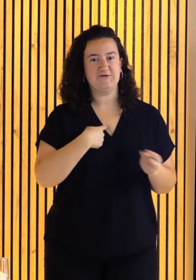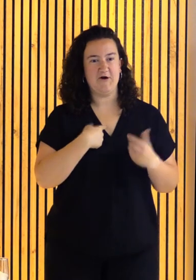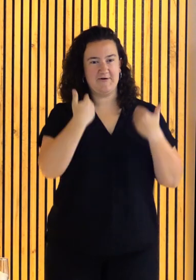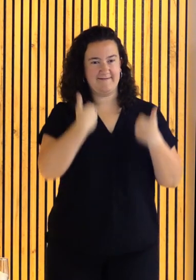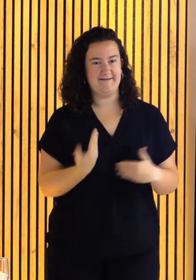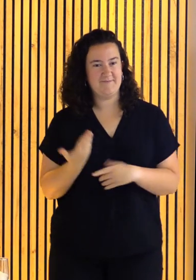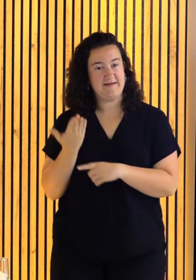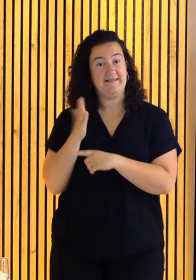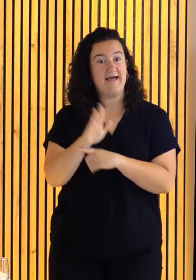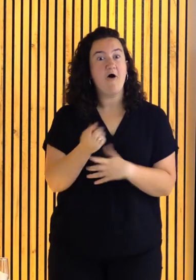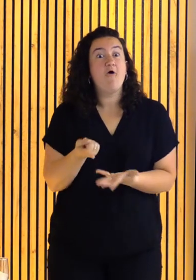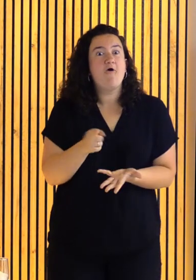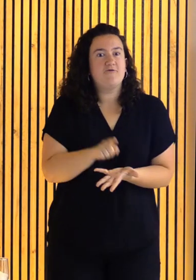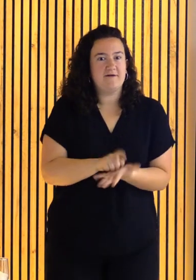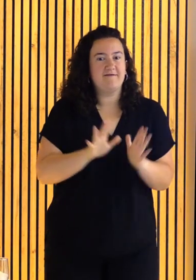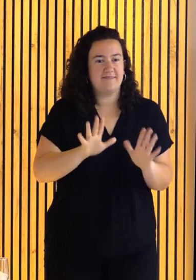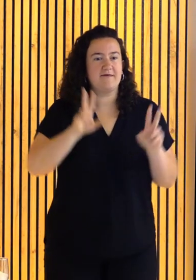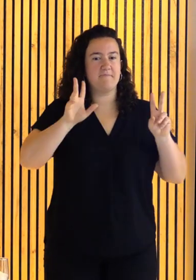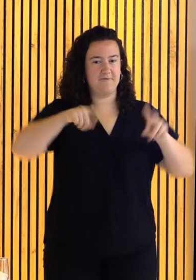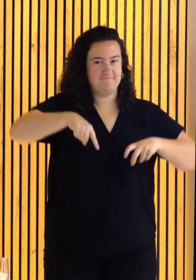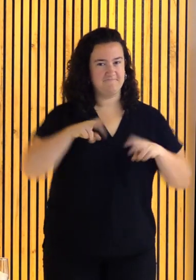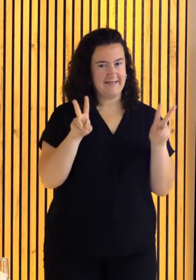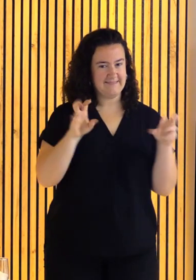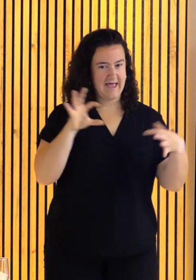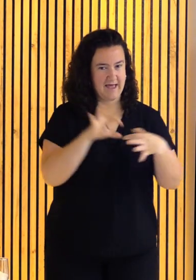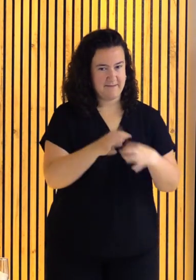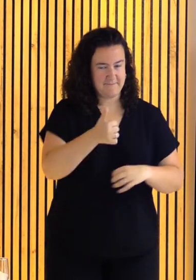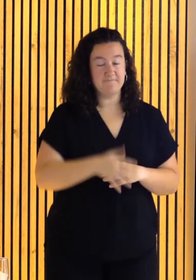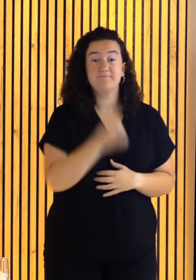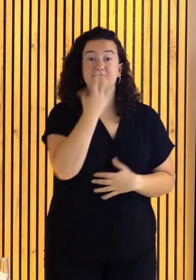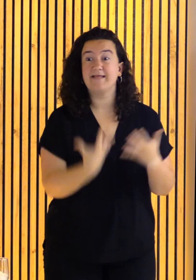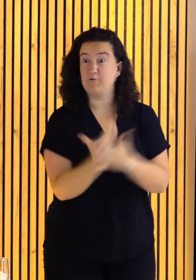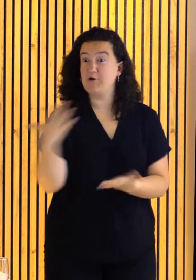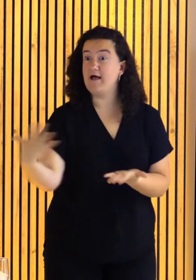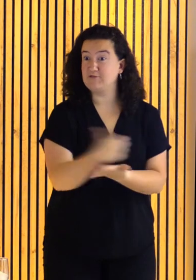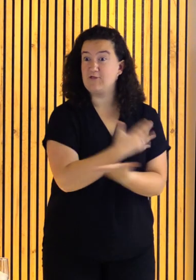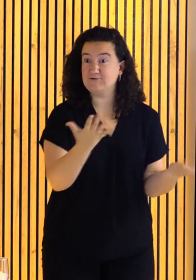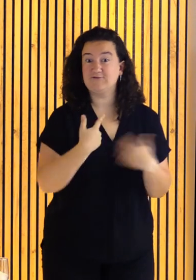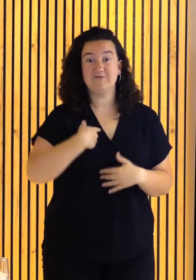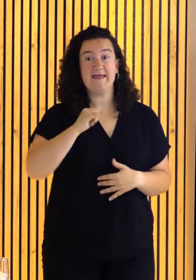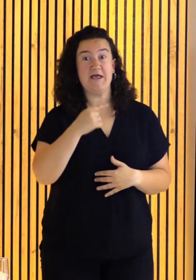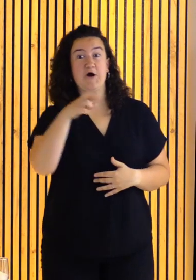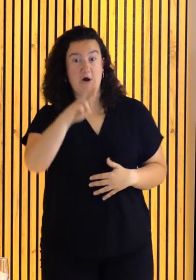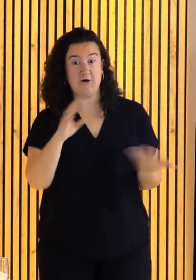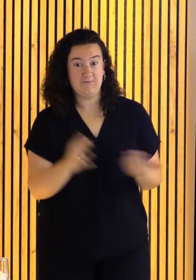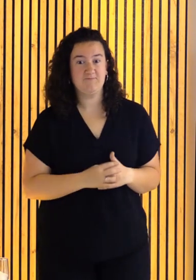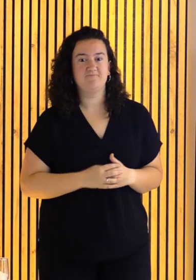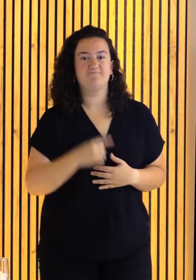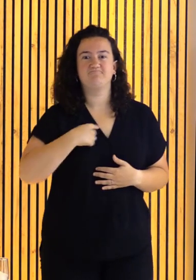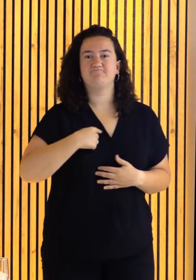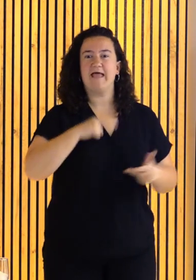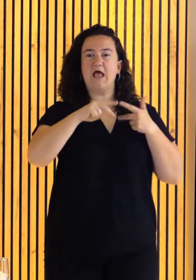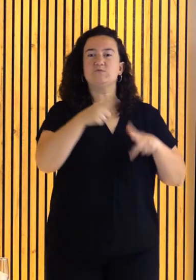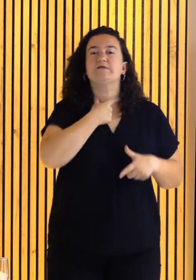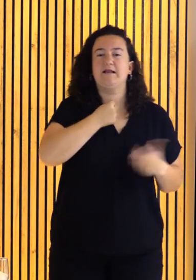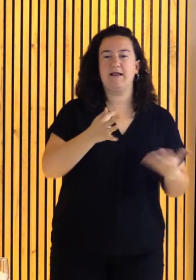aurkezpena, ba, gaurko gaiari atxikiagoa. Orduan, egun hon denoi, Igor Odriozola Susteta naiz, euskaltzalea